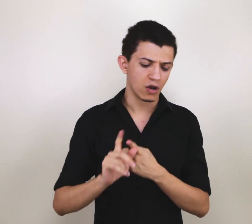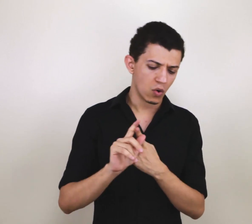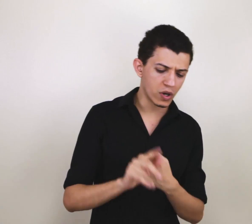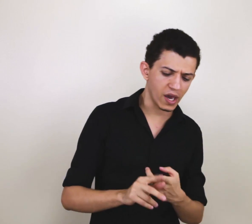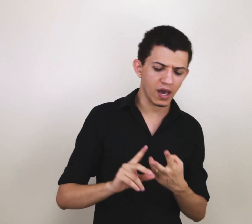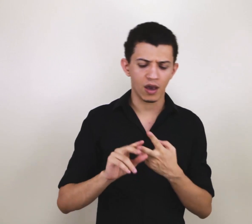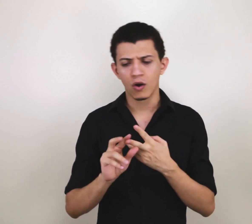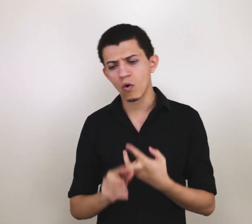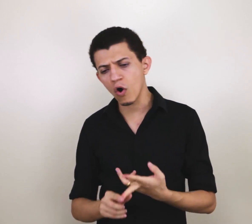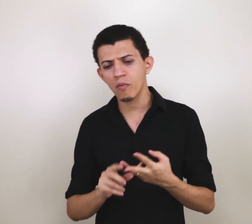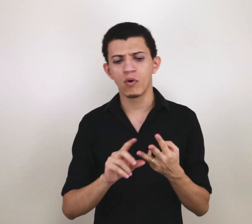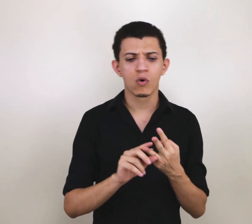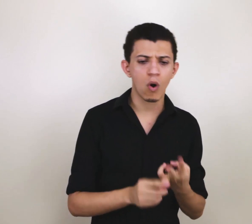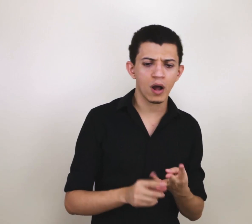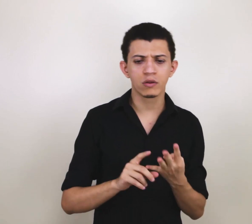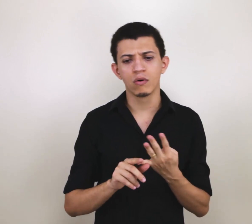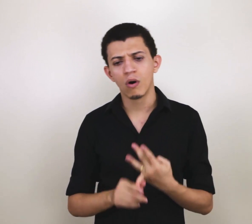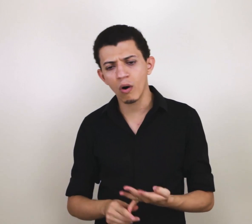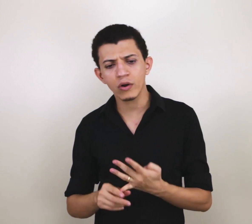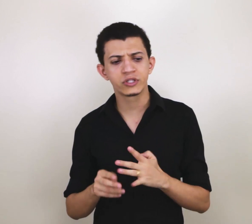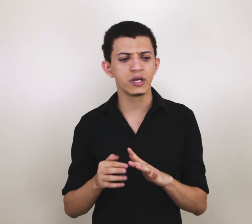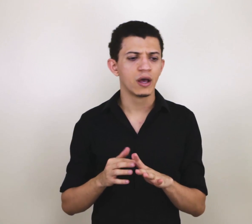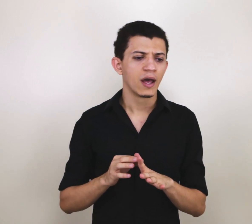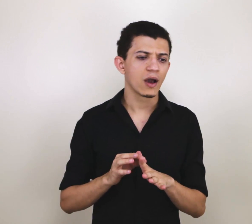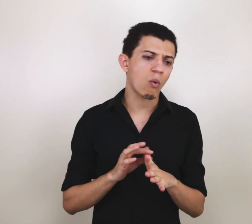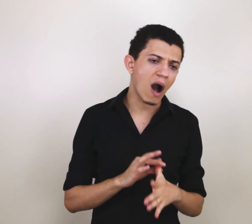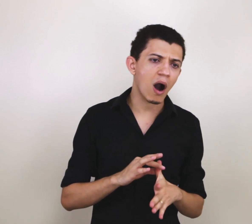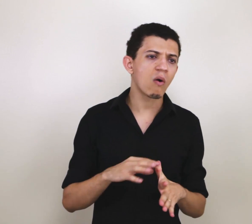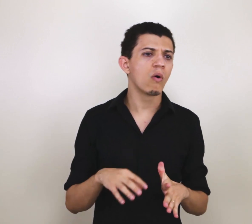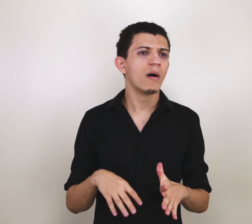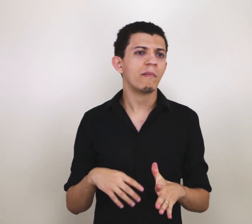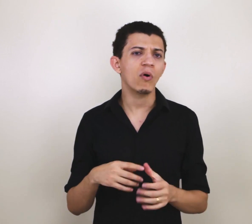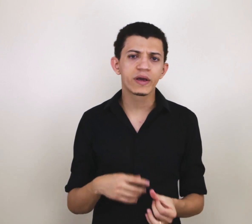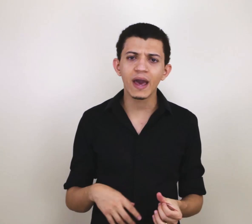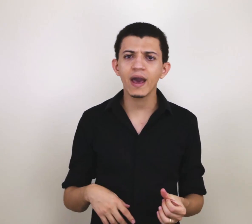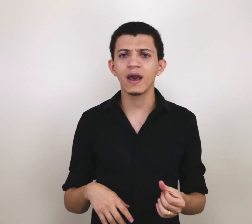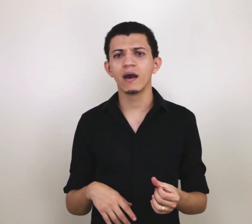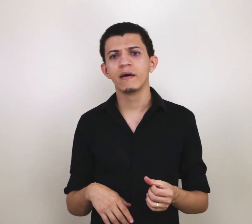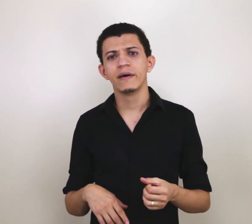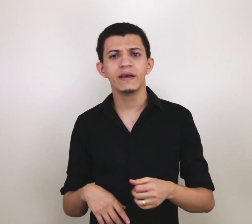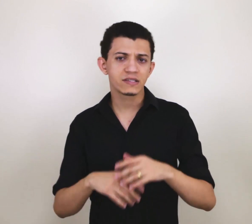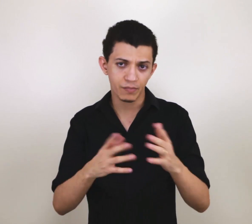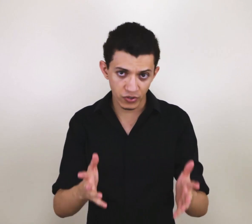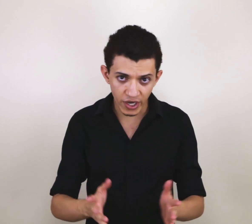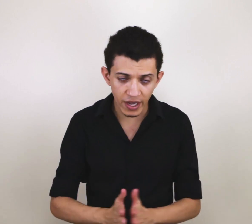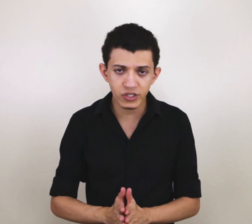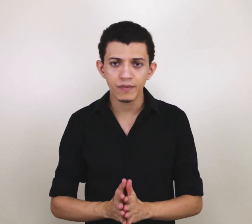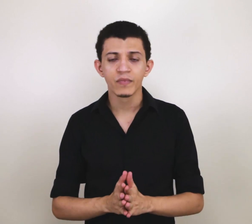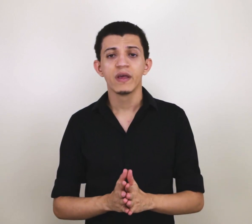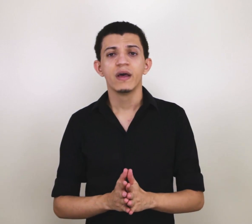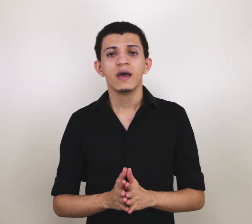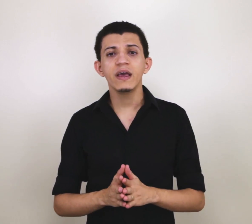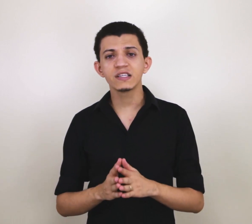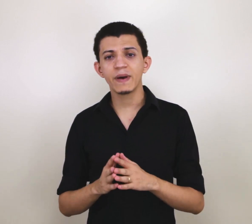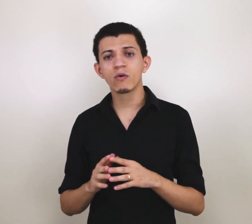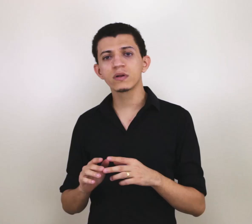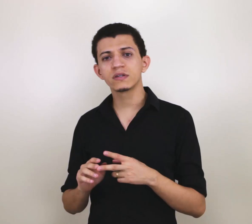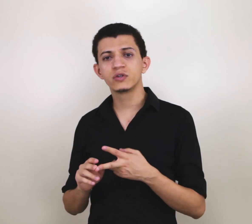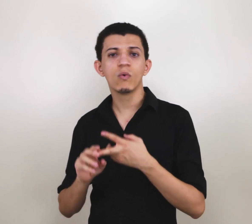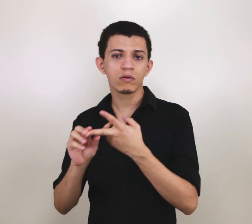o que, como, quando, onde, qual, por quê, e assim por diante. E as perguntas de um outro